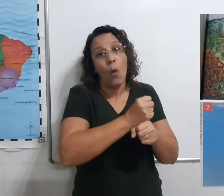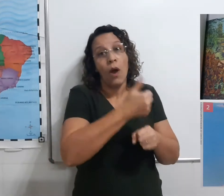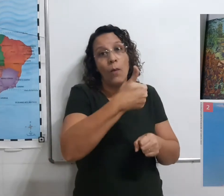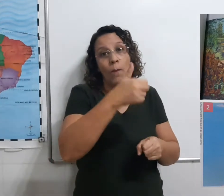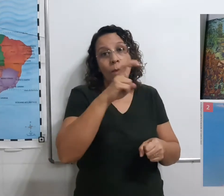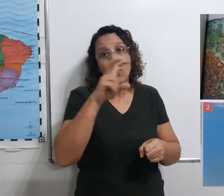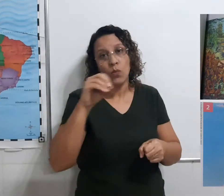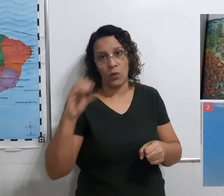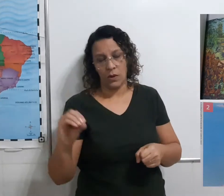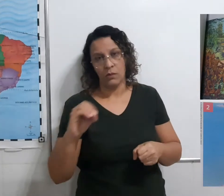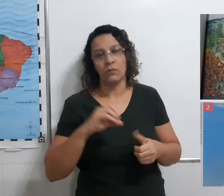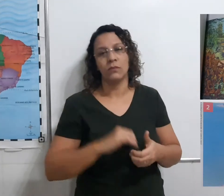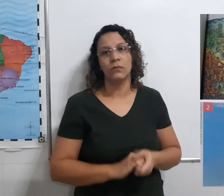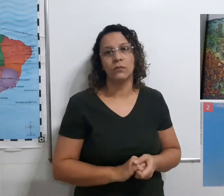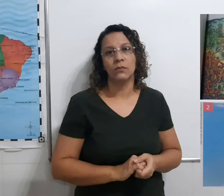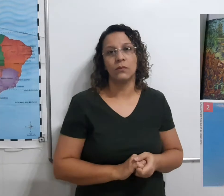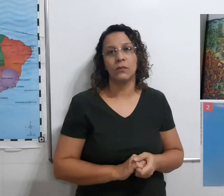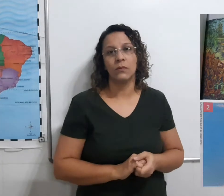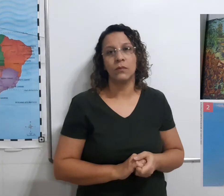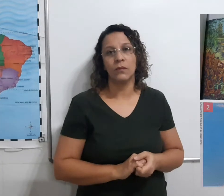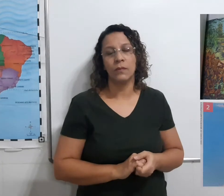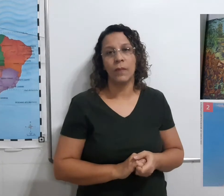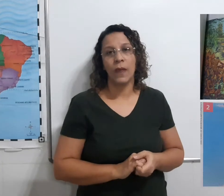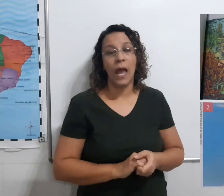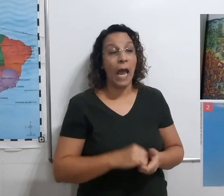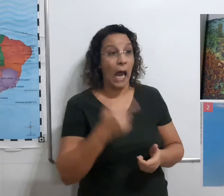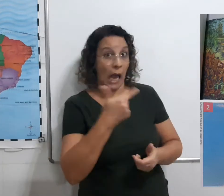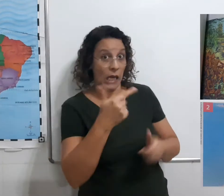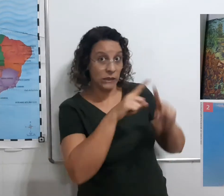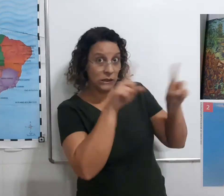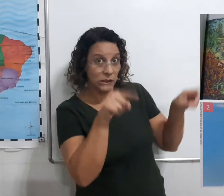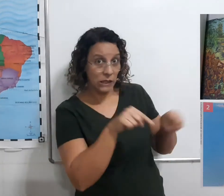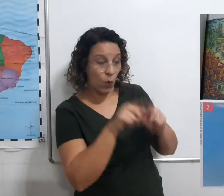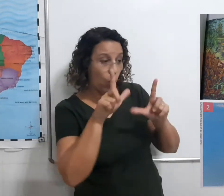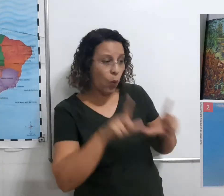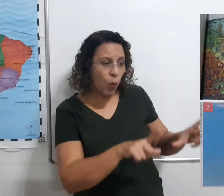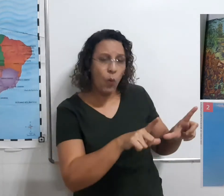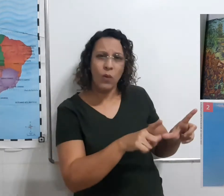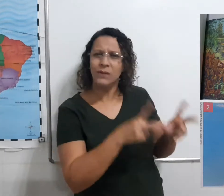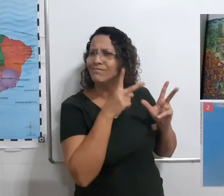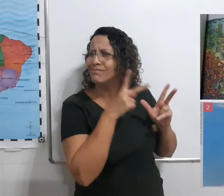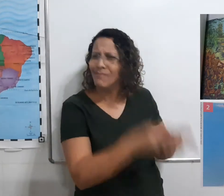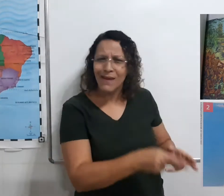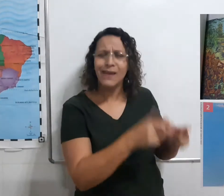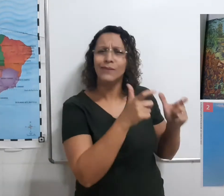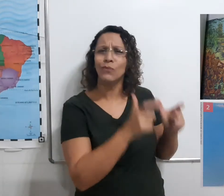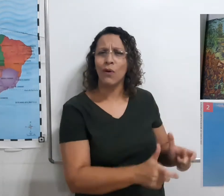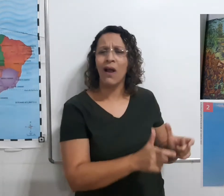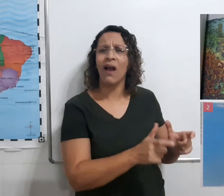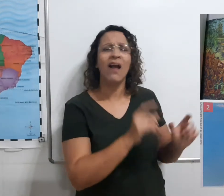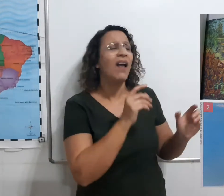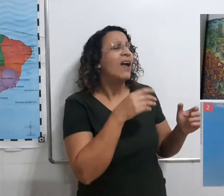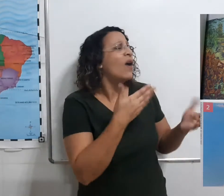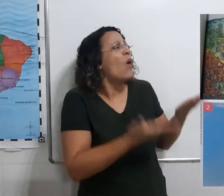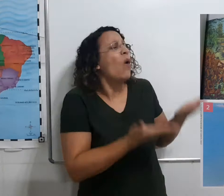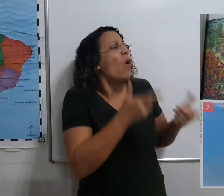1500. A segunda mostra o mesmo lugar, Que lugar é esse?